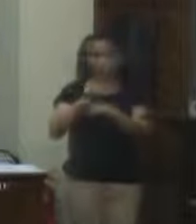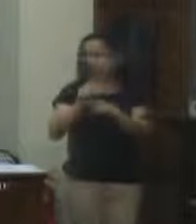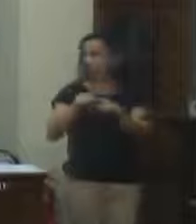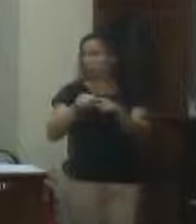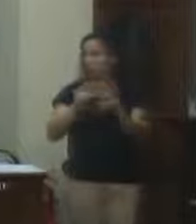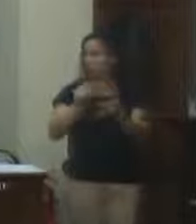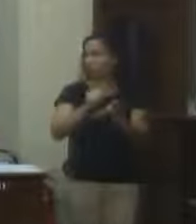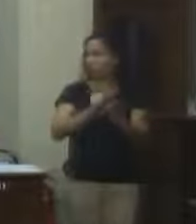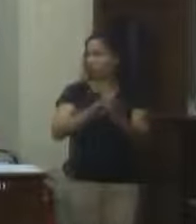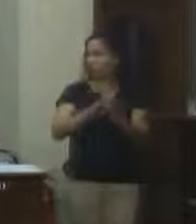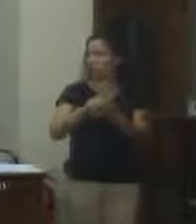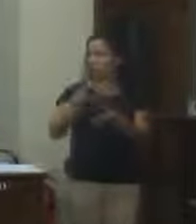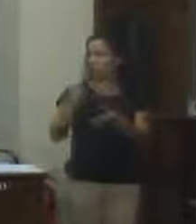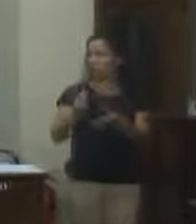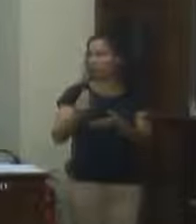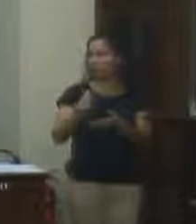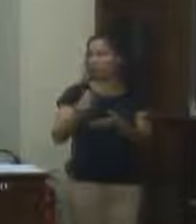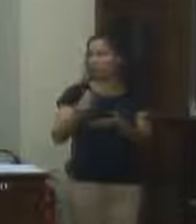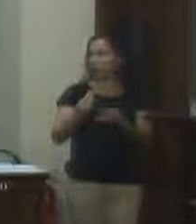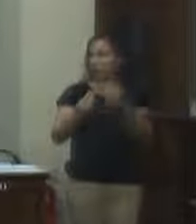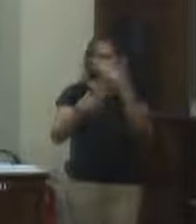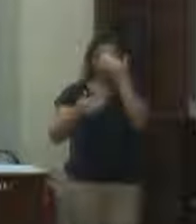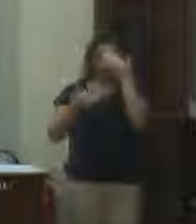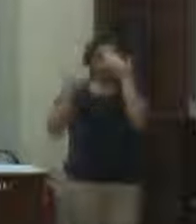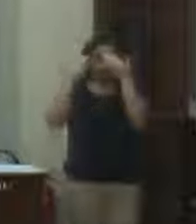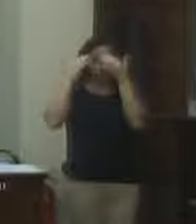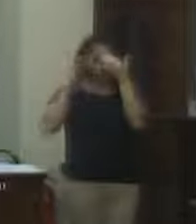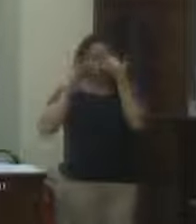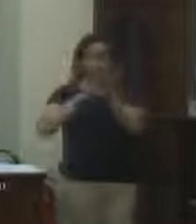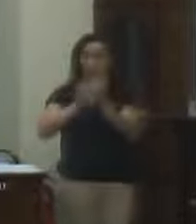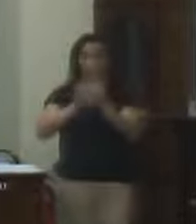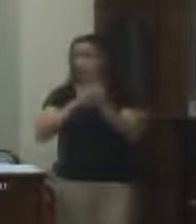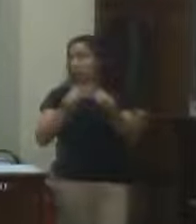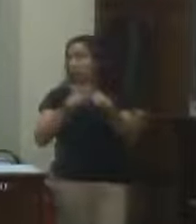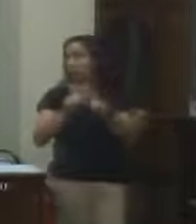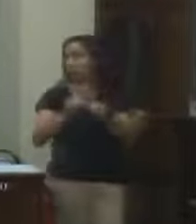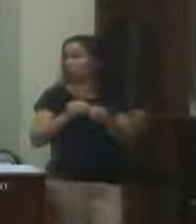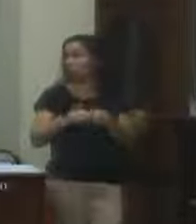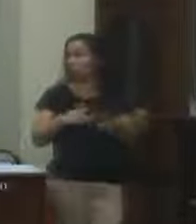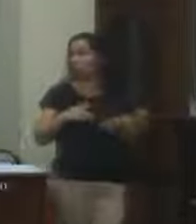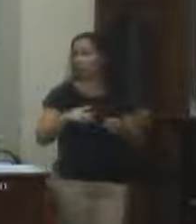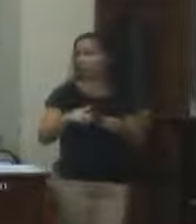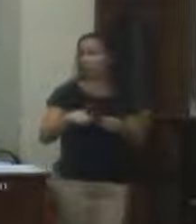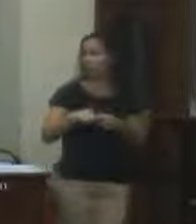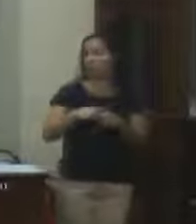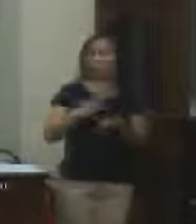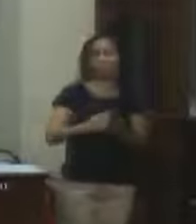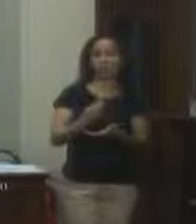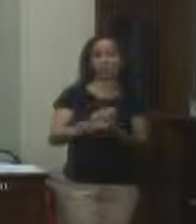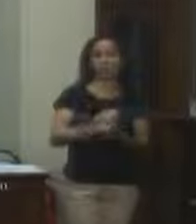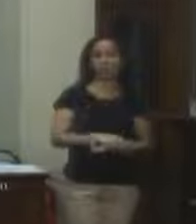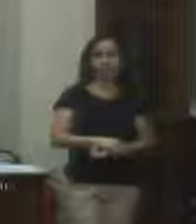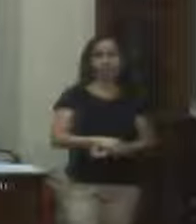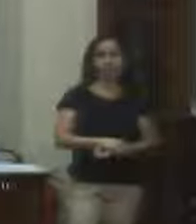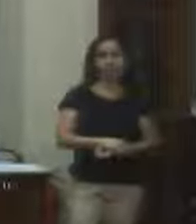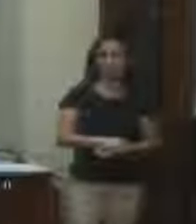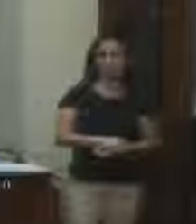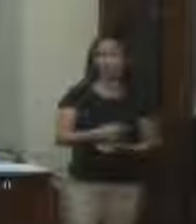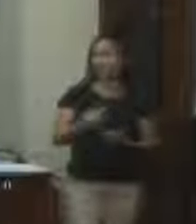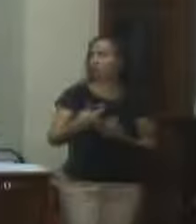um decreto totalmente incabível, um decreto completamente falho.